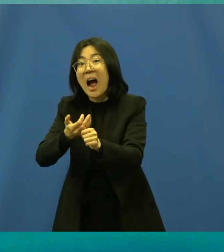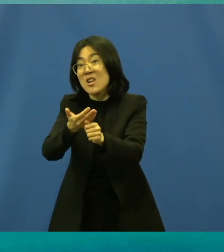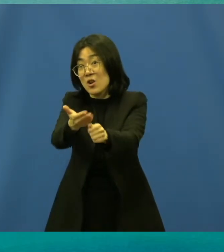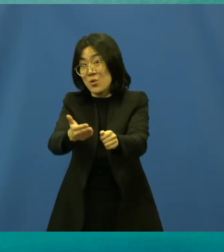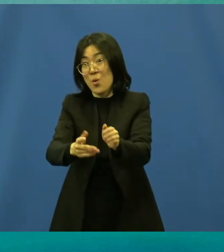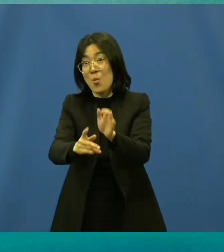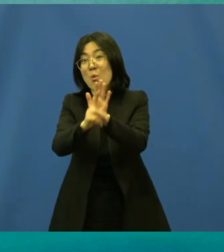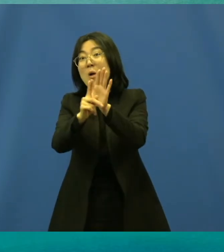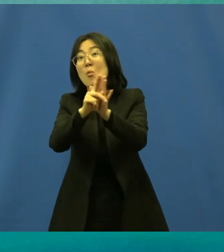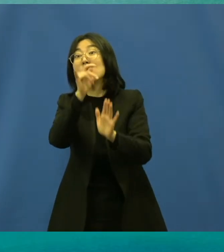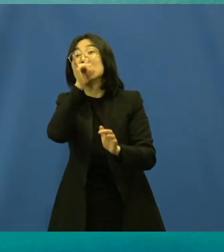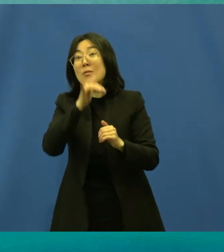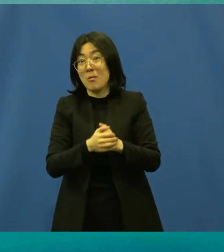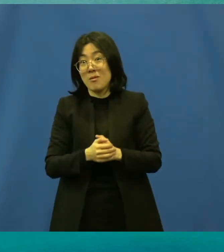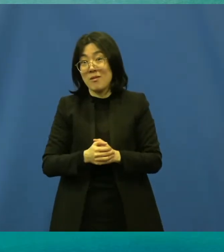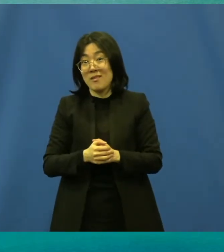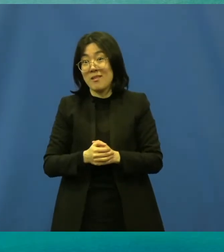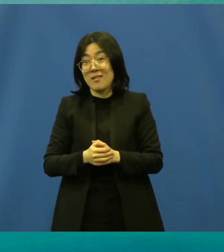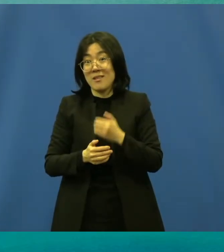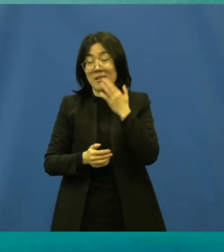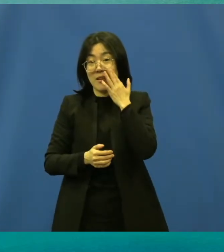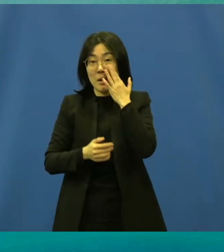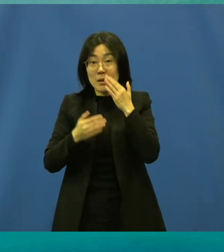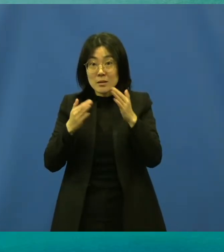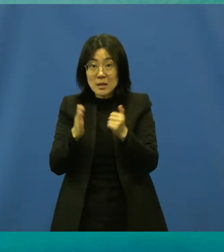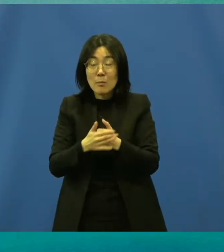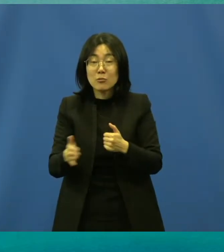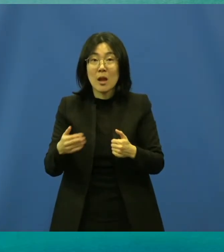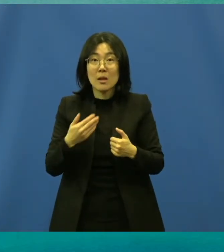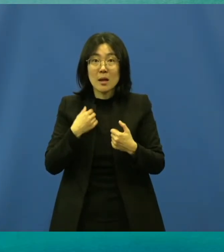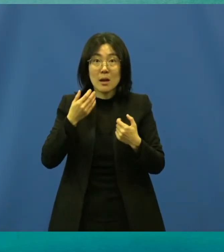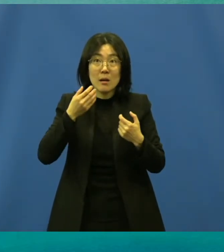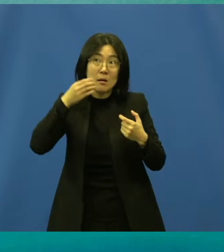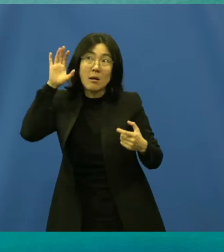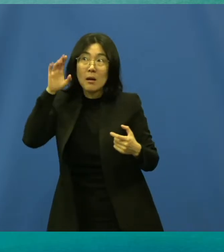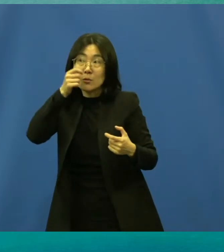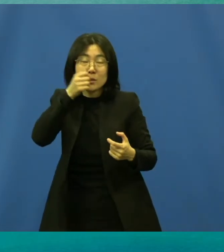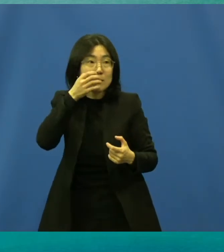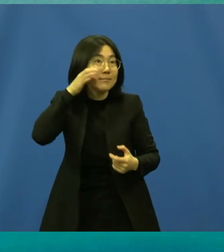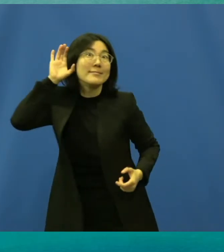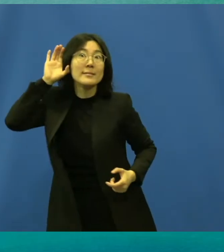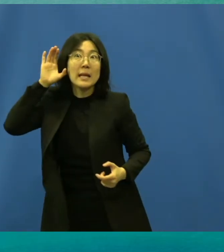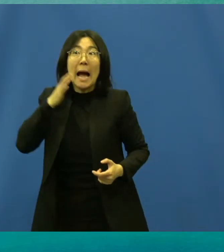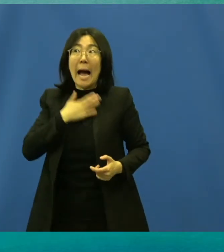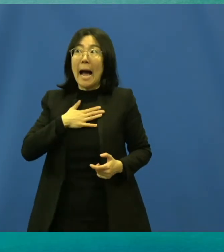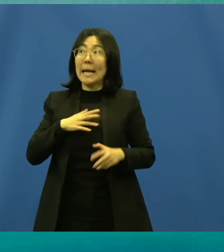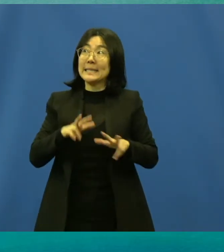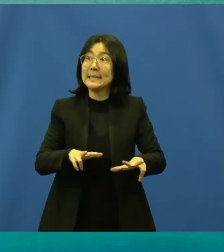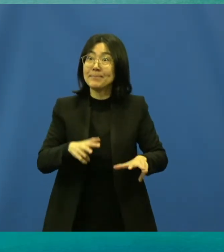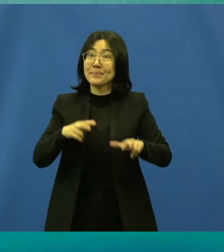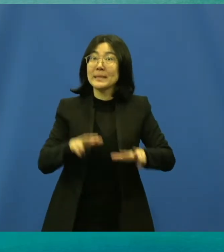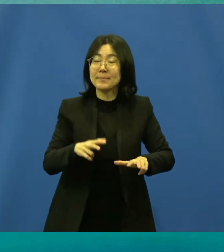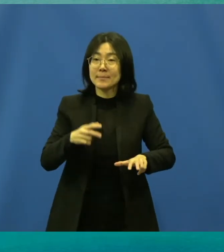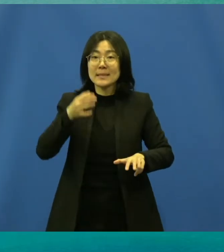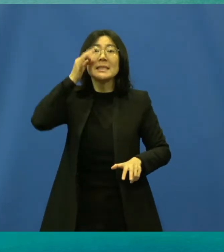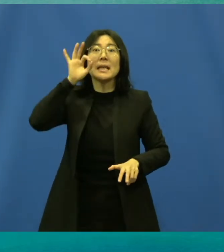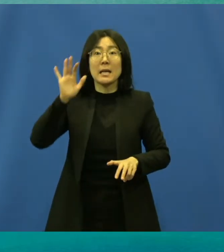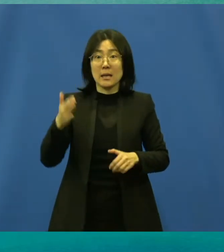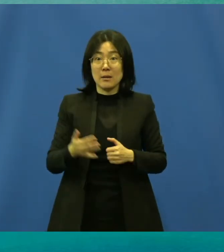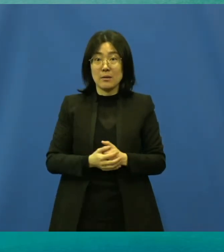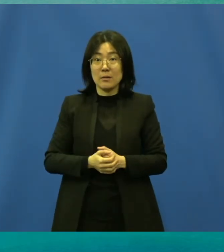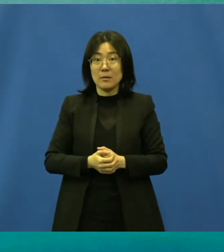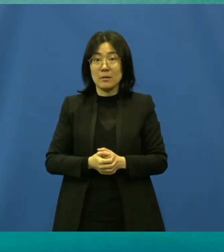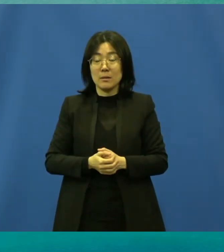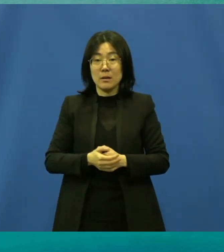하나님은 가능하면 특별한 사인보다 하나님의